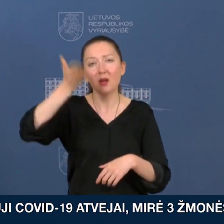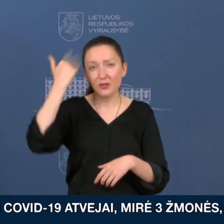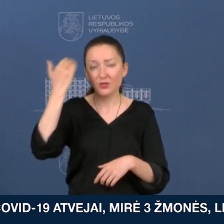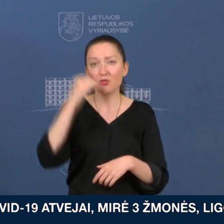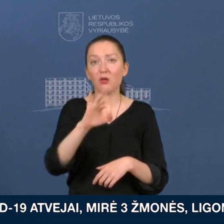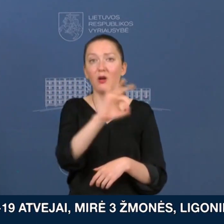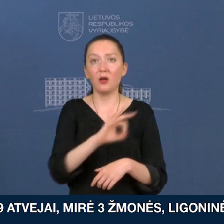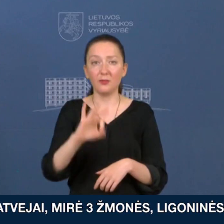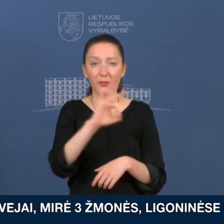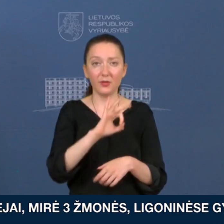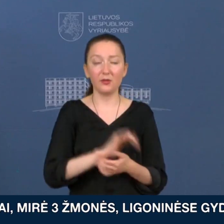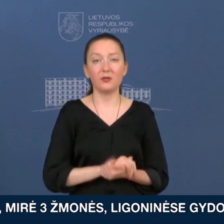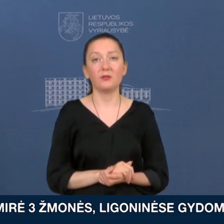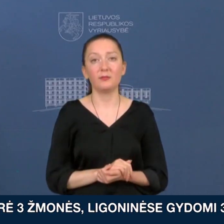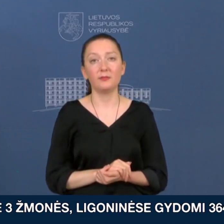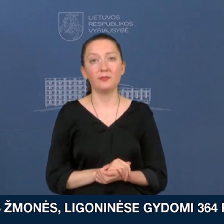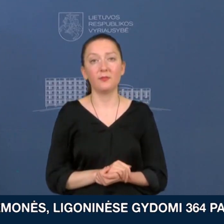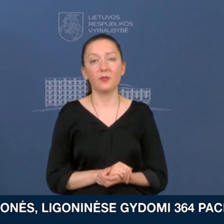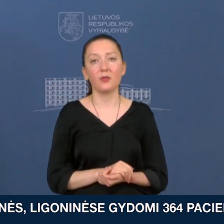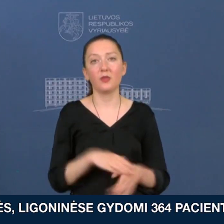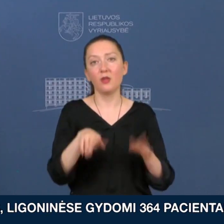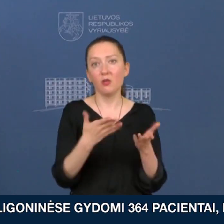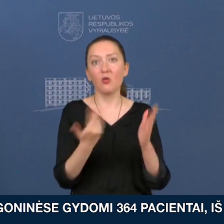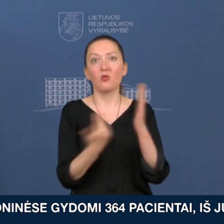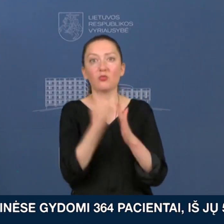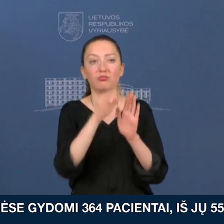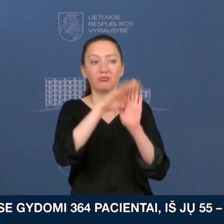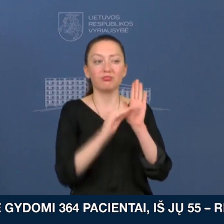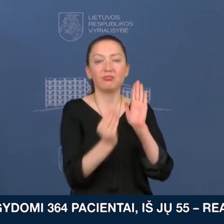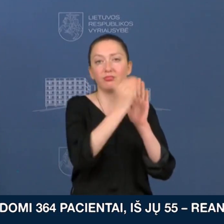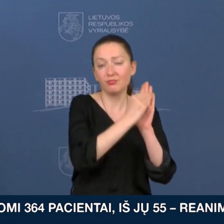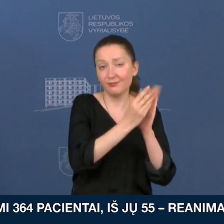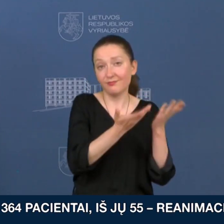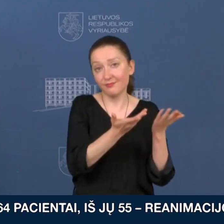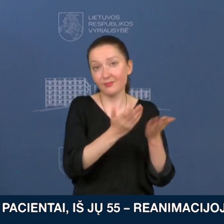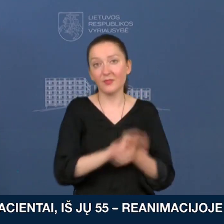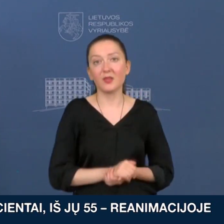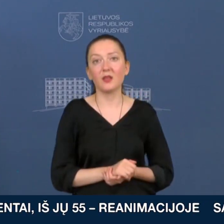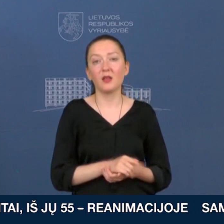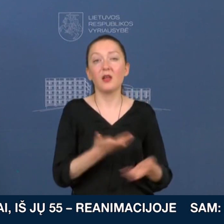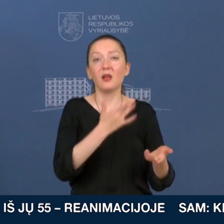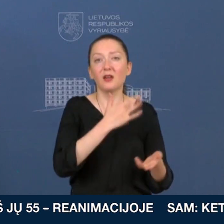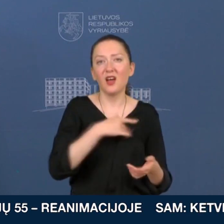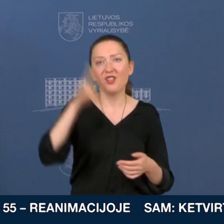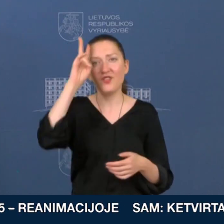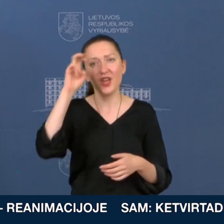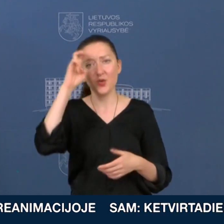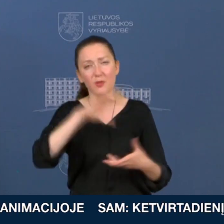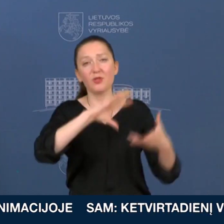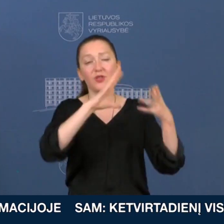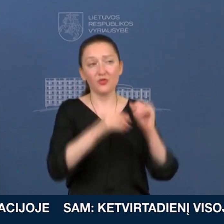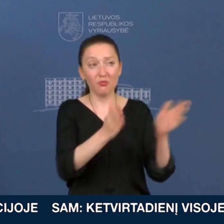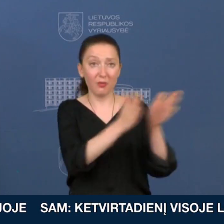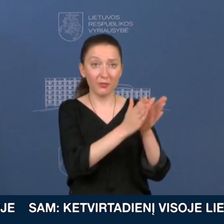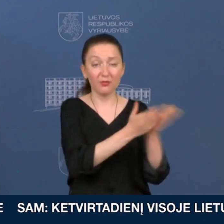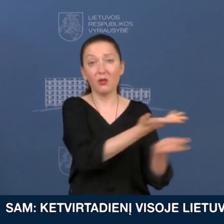užtruko dėl pačių apribojimų įvedimo. Tai tiesiog grįž galbūt ir vyriausybės išvados bus paprašyta,